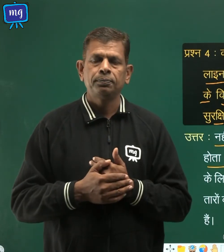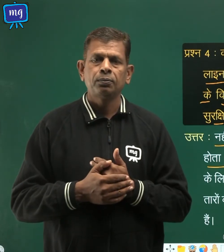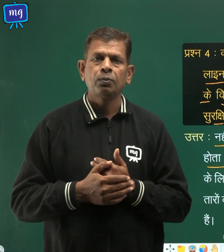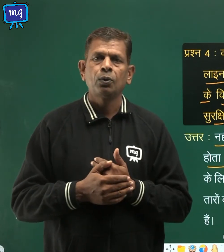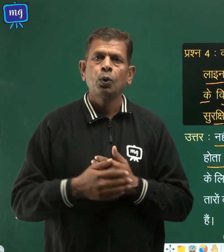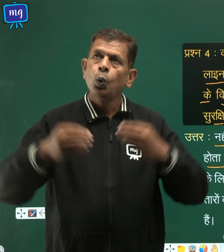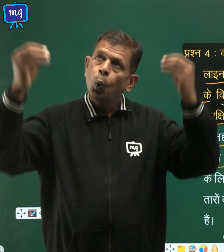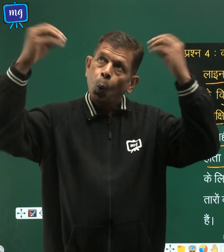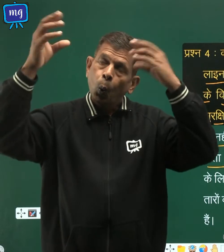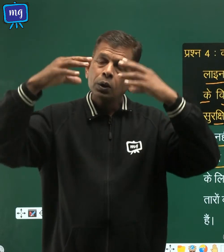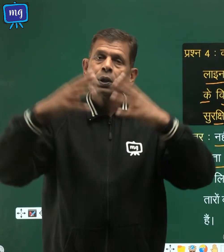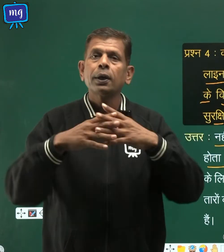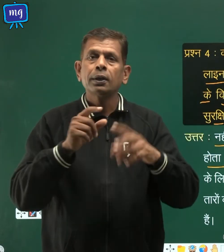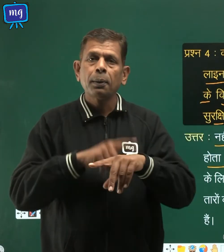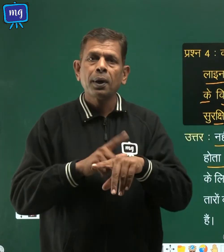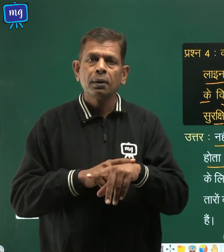वर्षा के समय